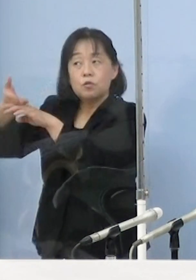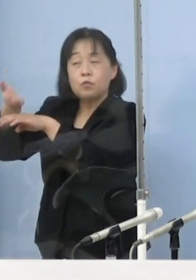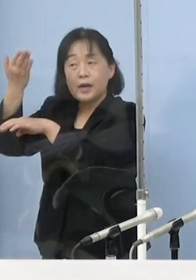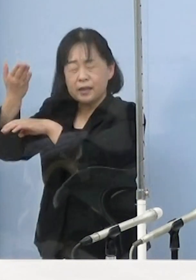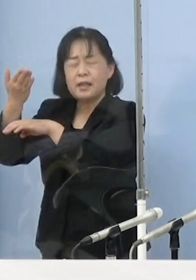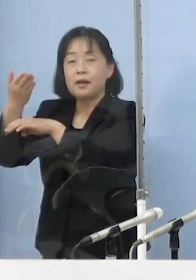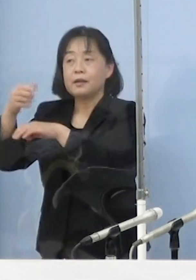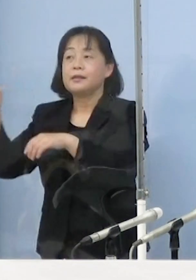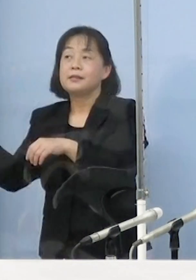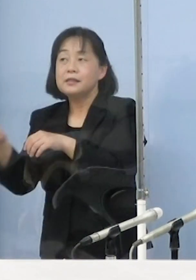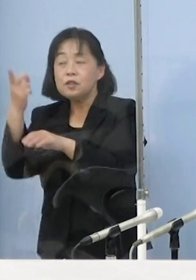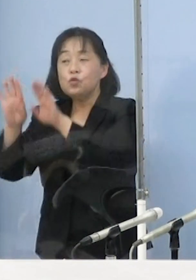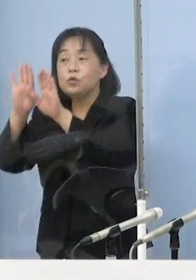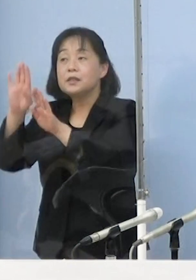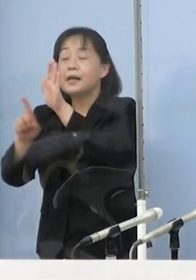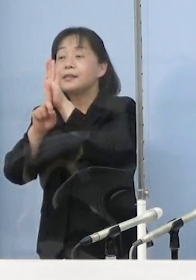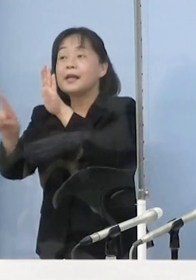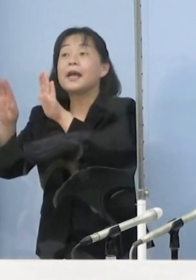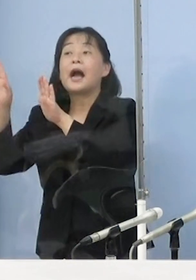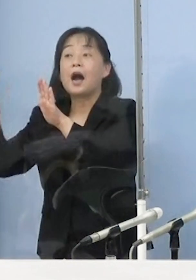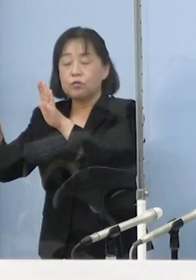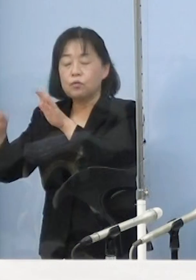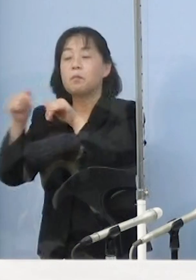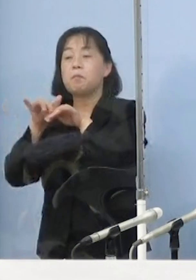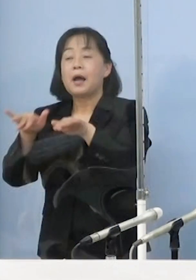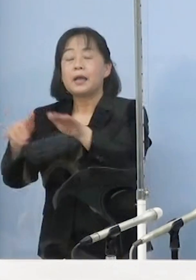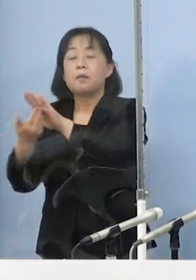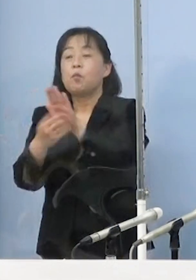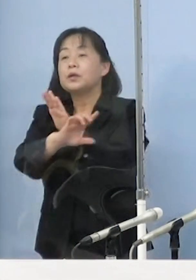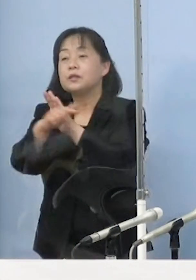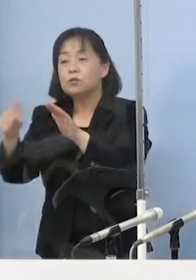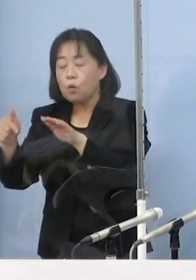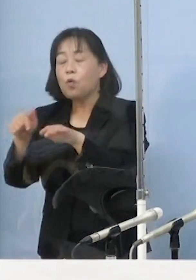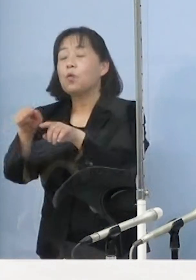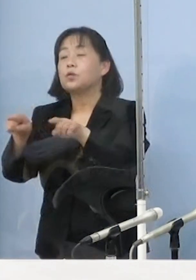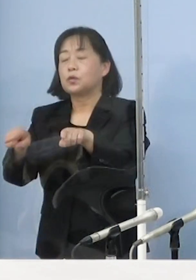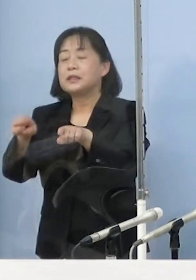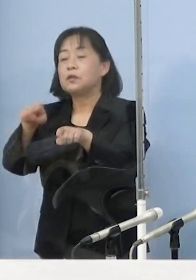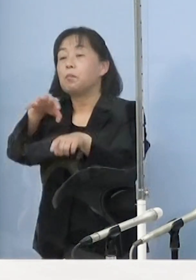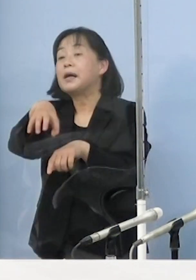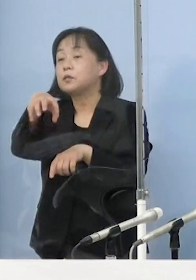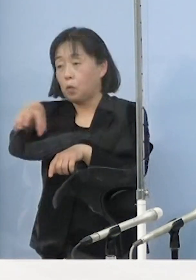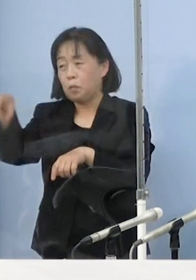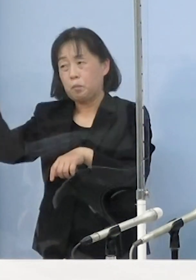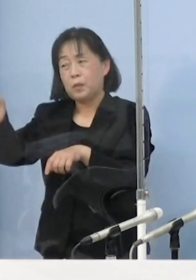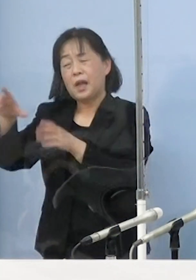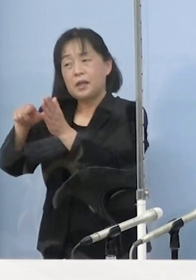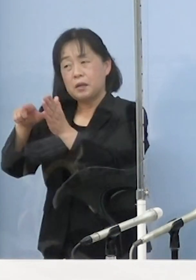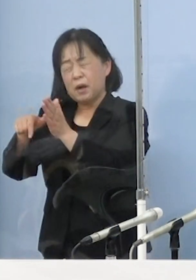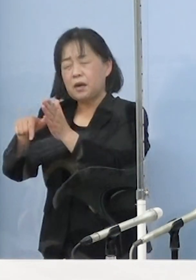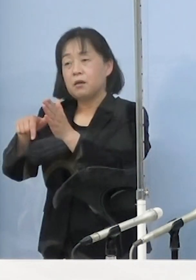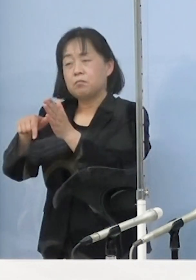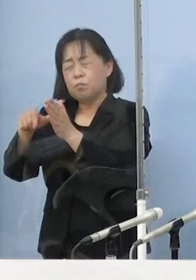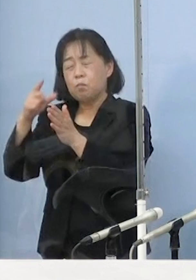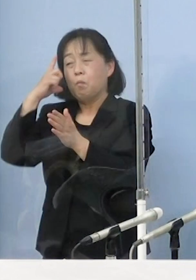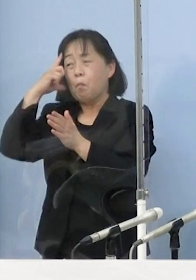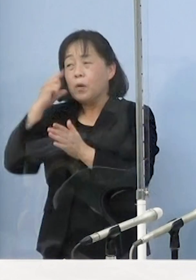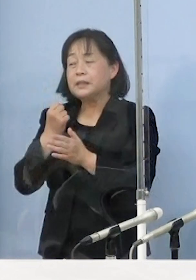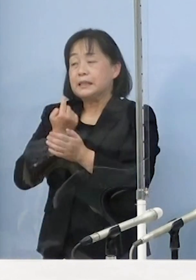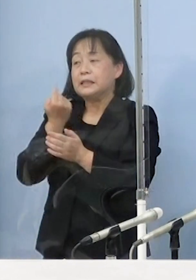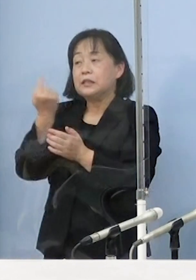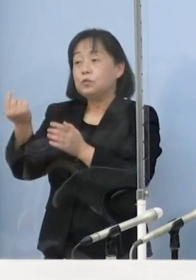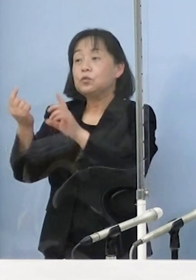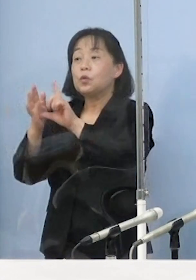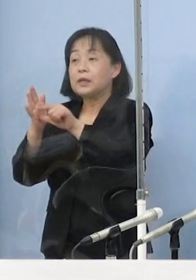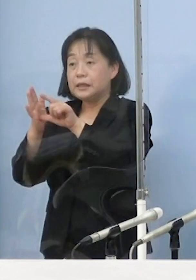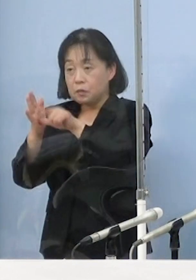えば緊急事態宣言、またまん延防止等重点措置、こうしたエリアということであれば、もし行かれる場合には